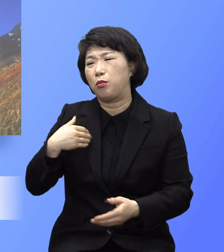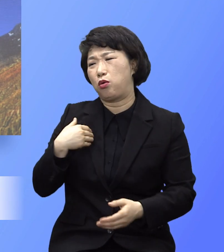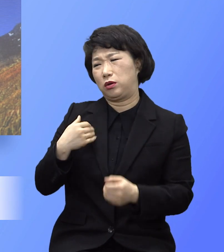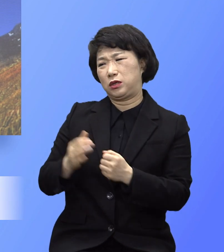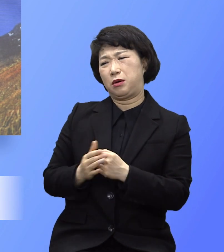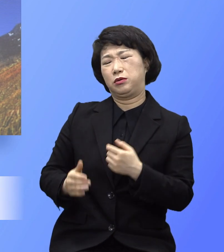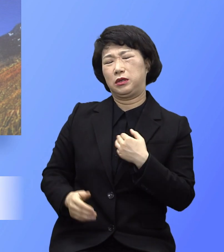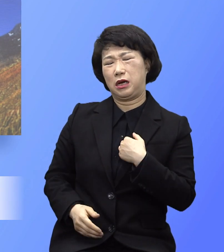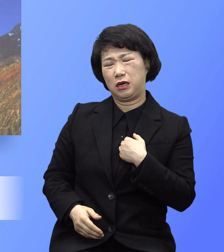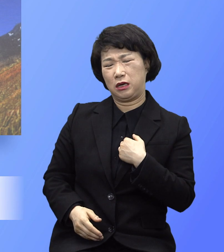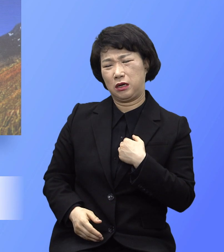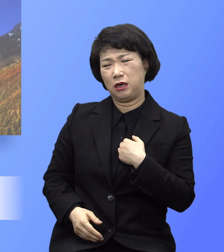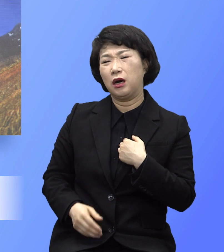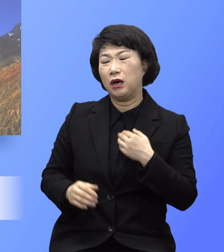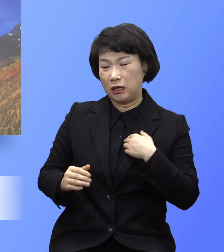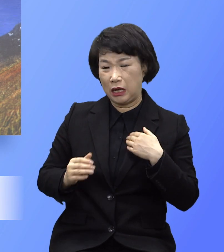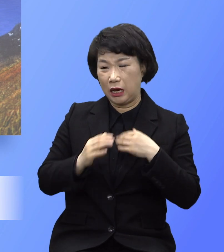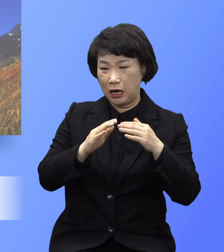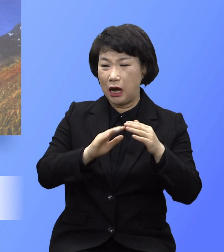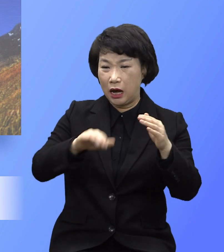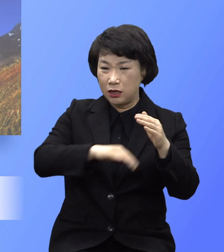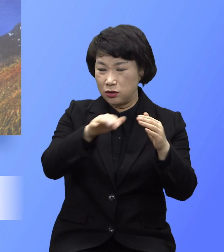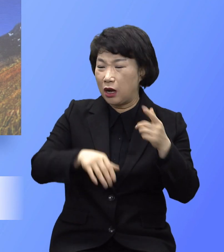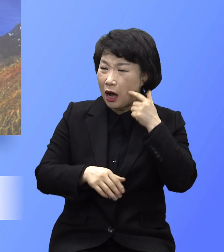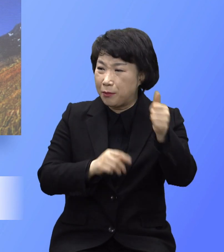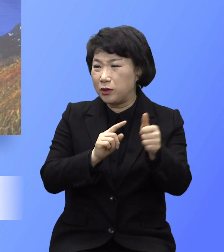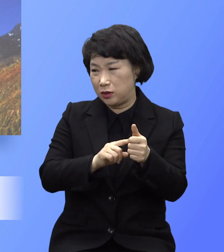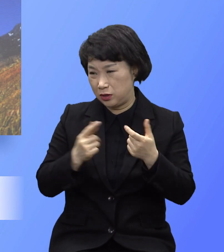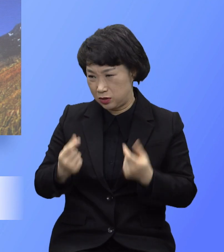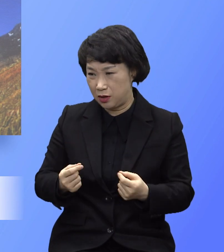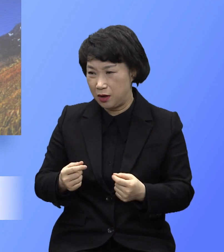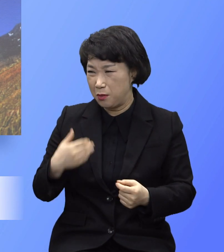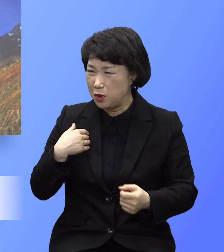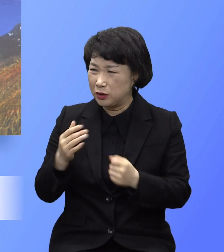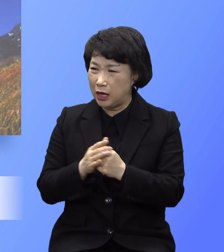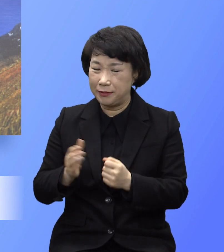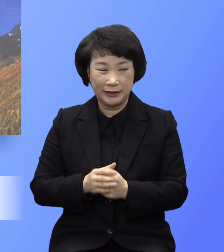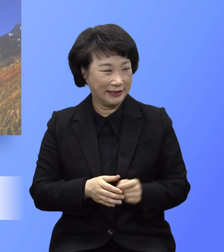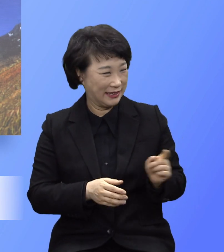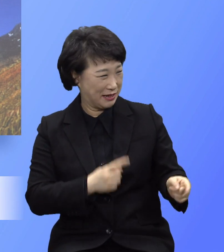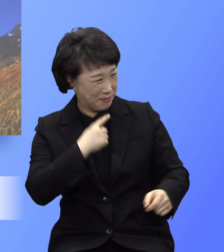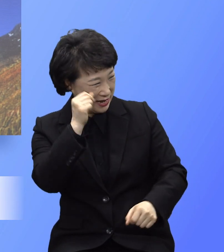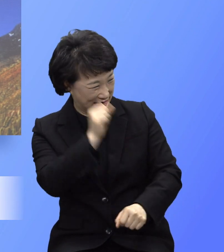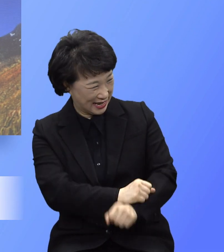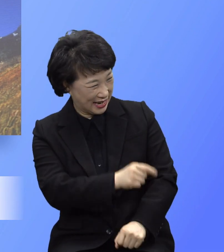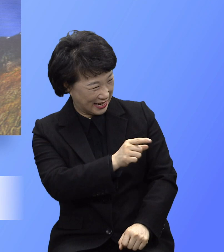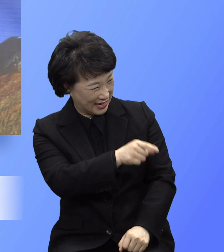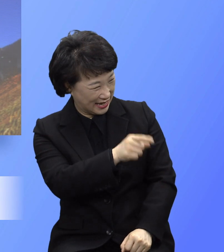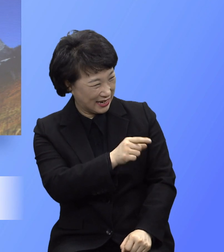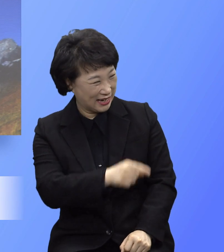그래요. 우리 집처럼 몰라서 그래요. 저놈 새끼 말은 잘한다.